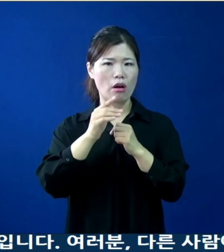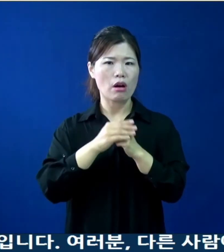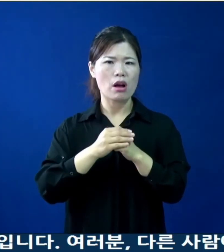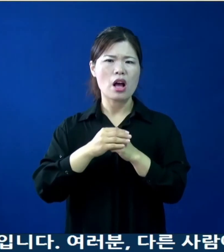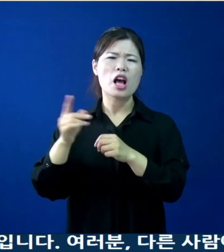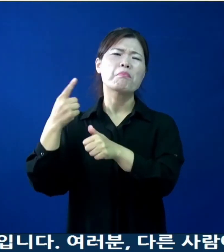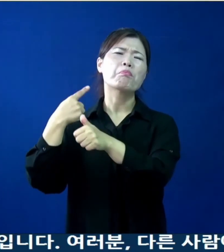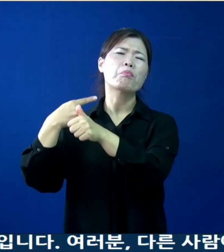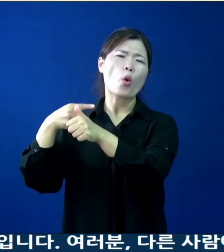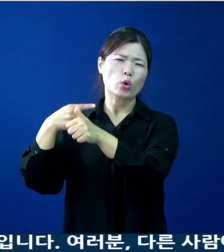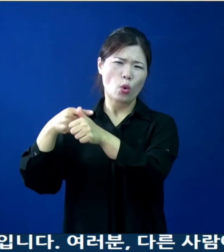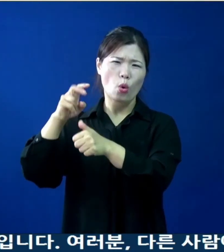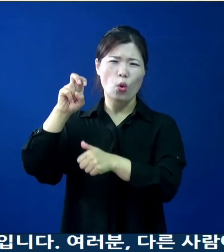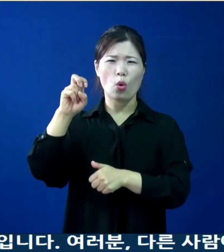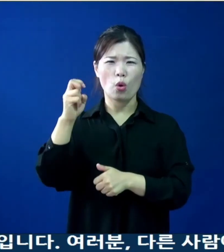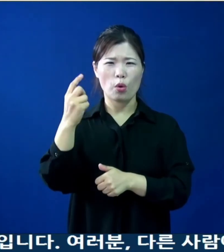모독됐다,